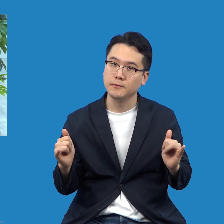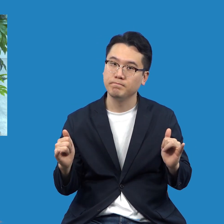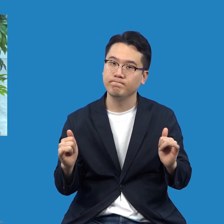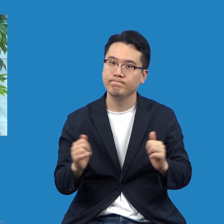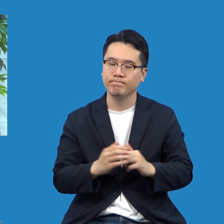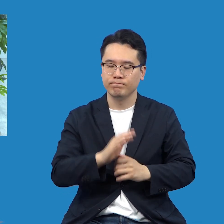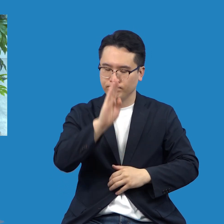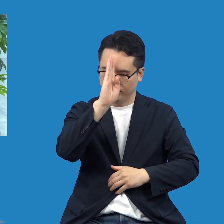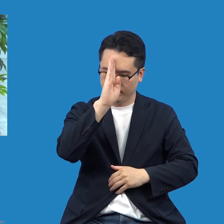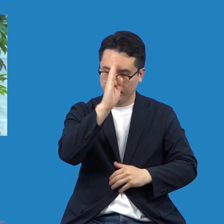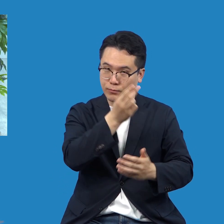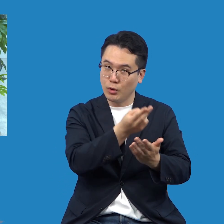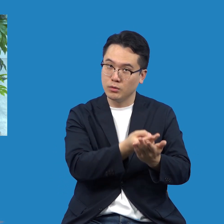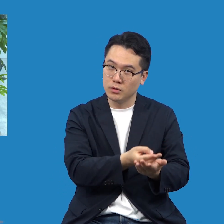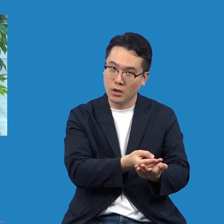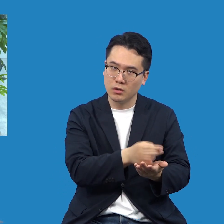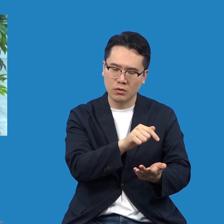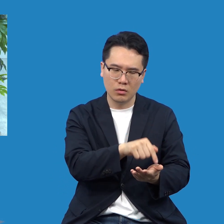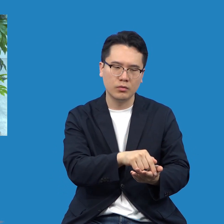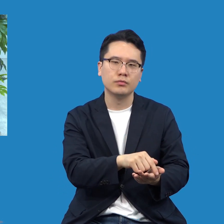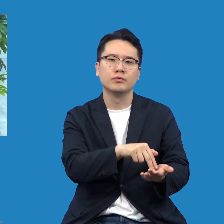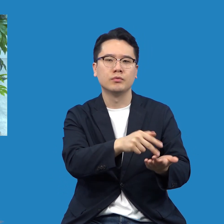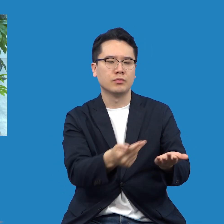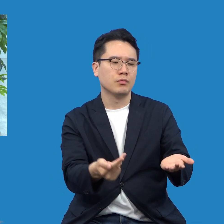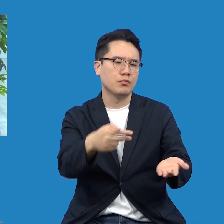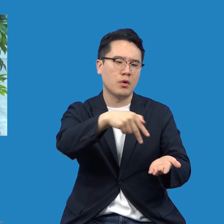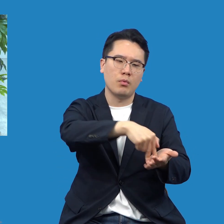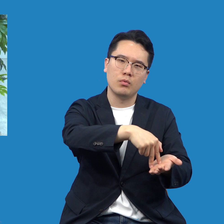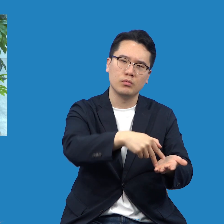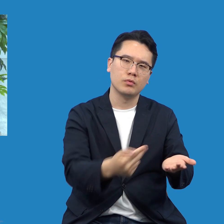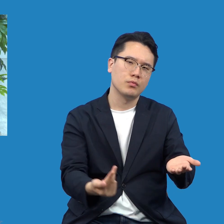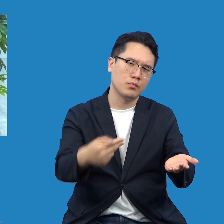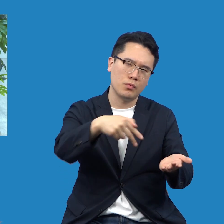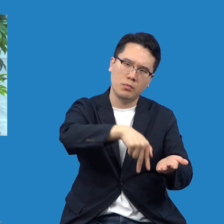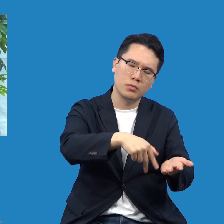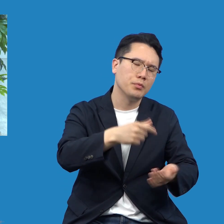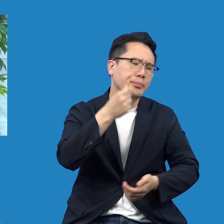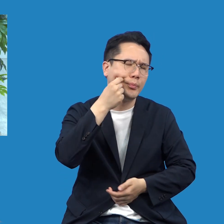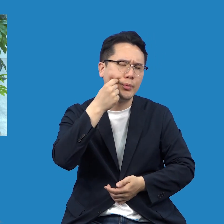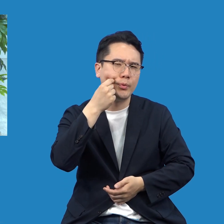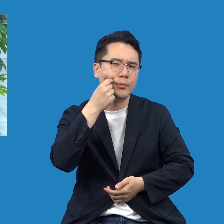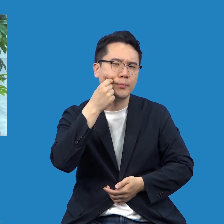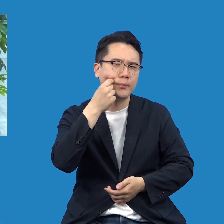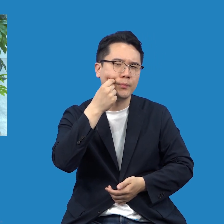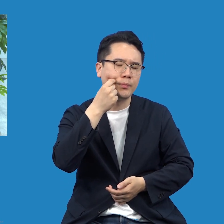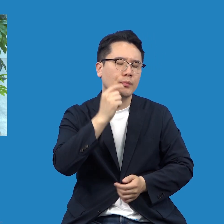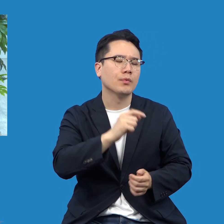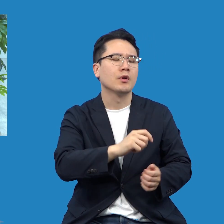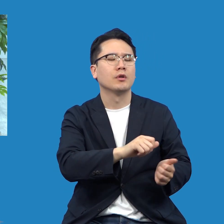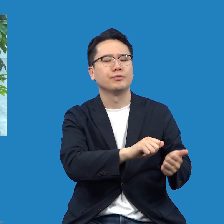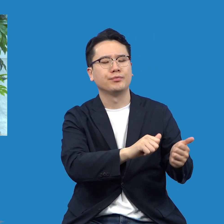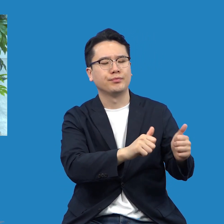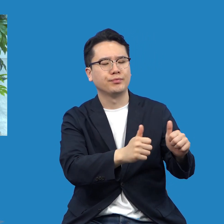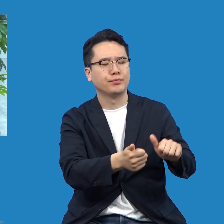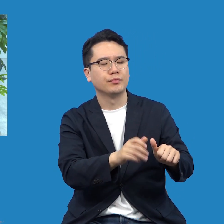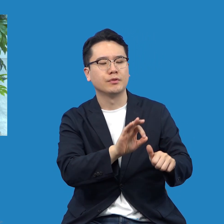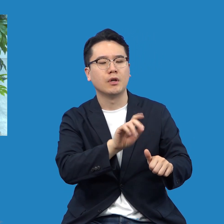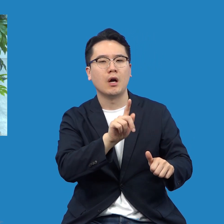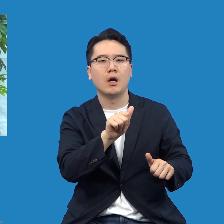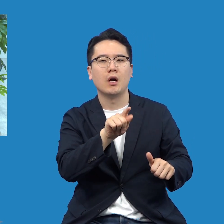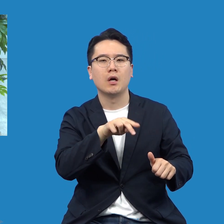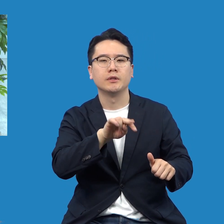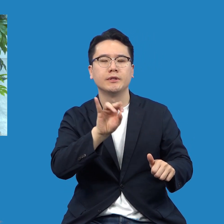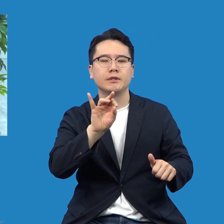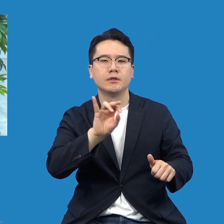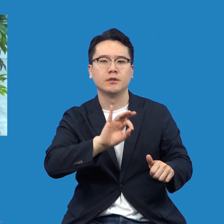병상에서 내려오지도 못한 채 아주 비참한 임종을 맞이했던 아하시아의